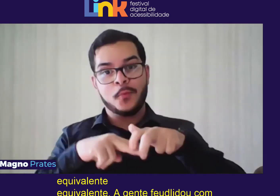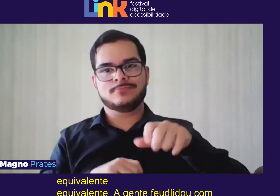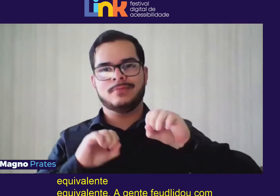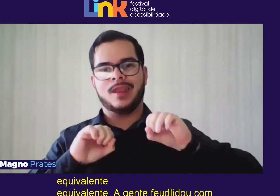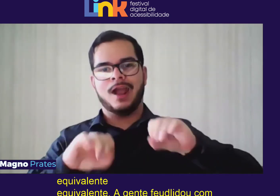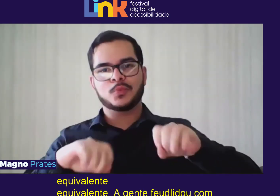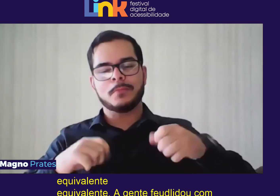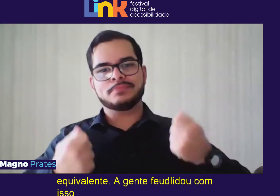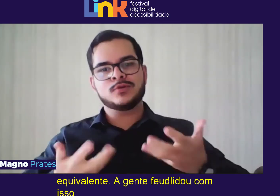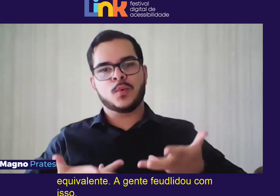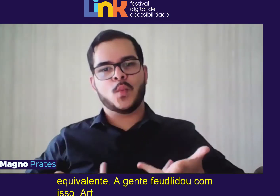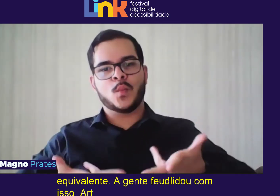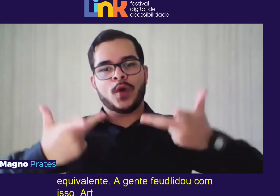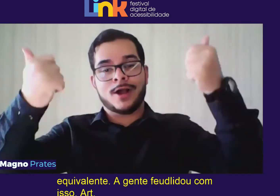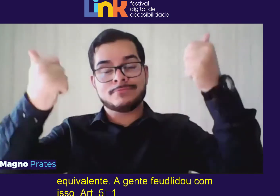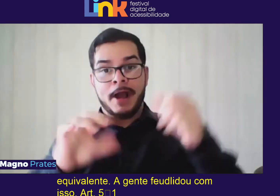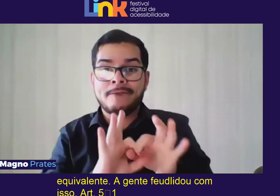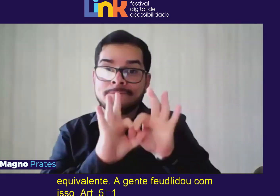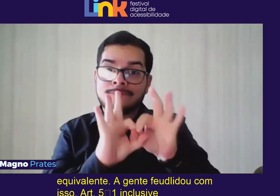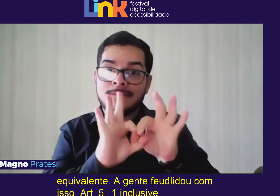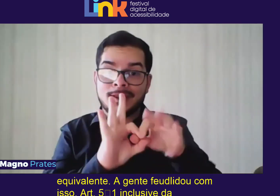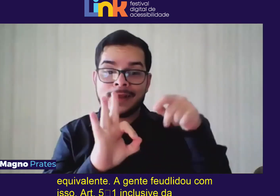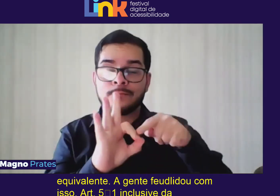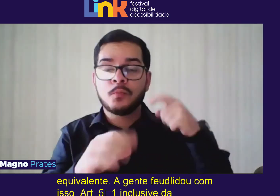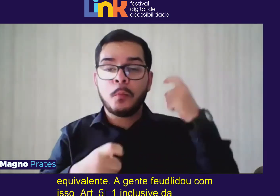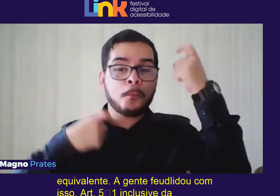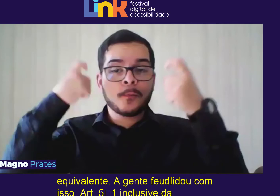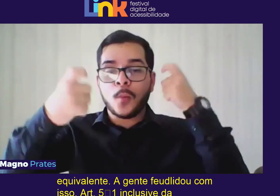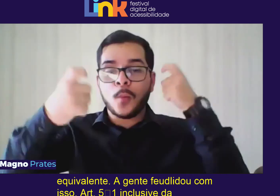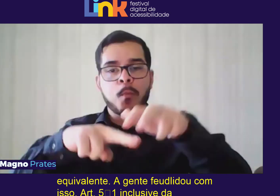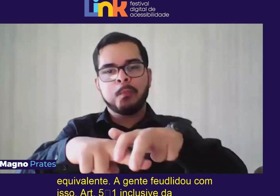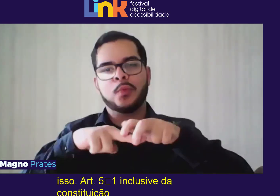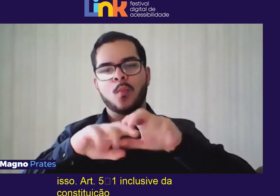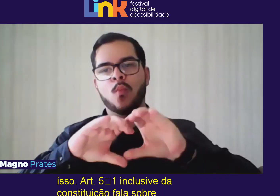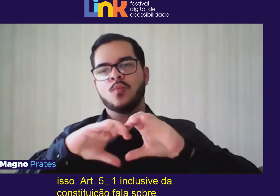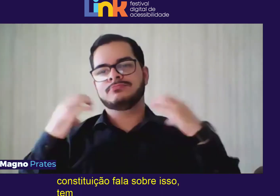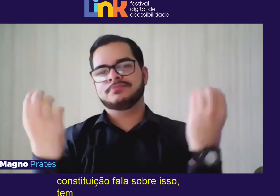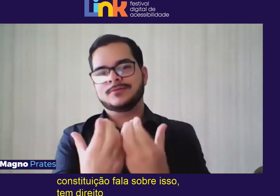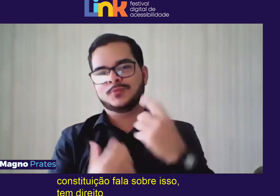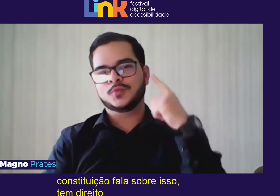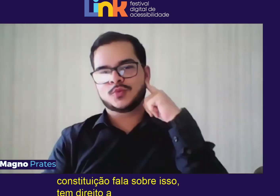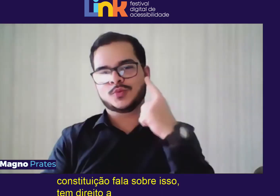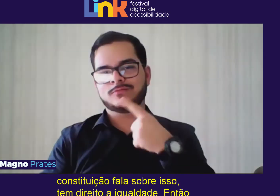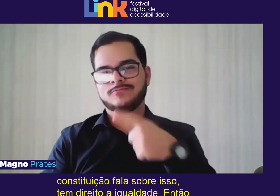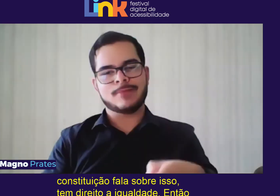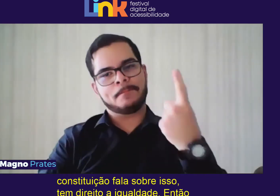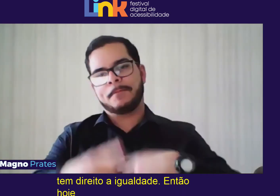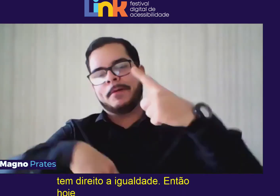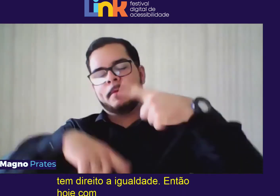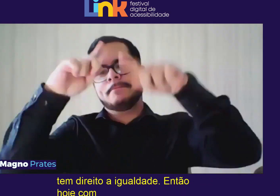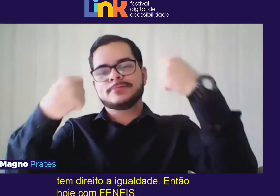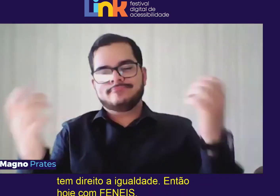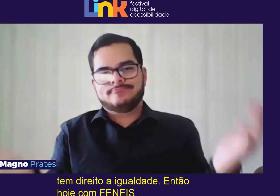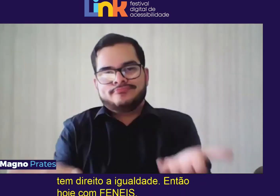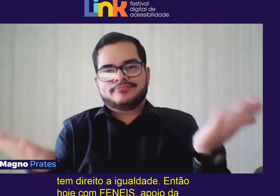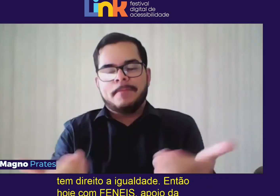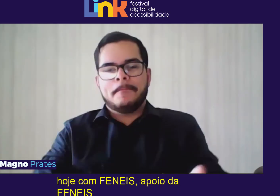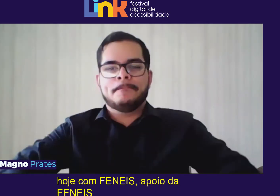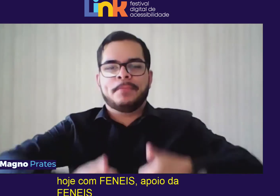gente tem direito à igualdade. Então, hoje, com a FENEIS, o apoio da FENEIS e a preocupação de tudo que a gente construiu, a comunidade surda percebe o